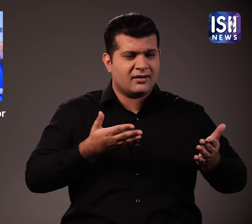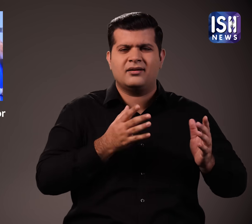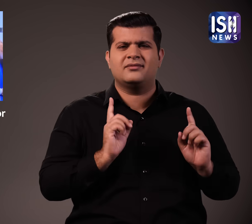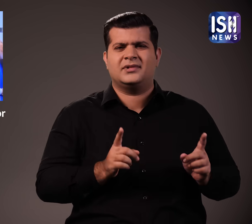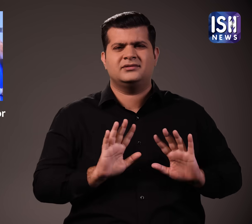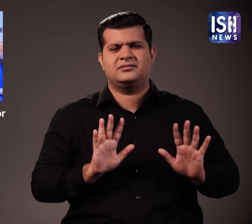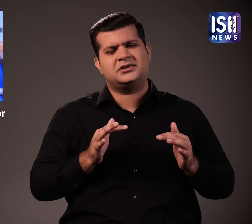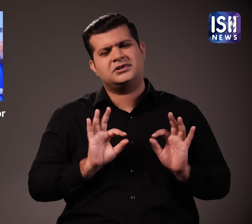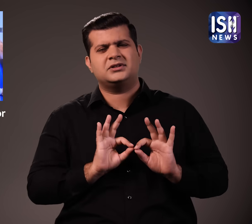सरल है